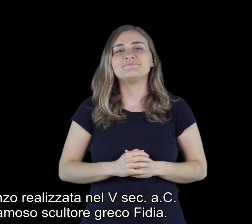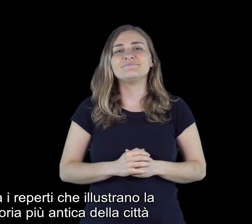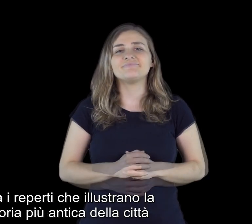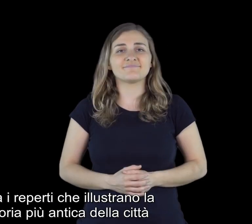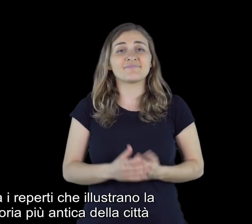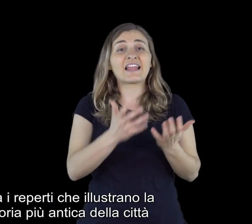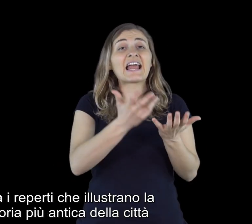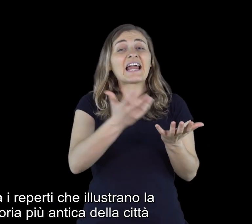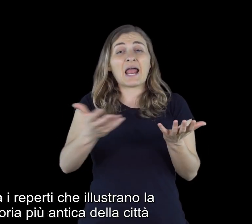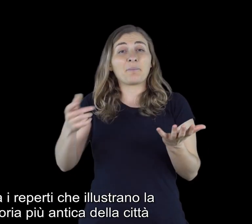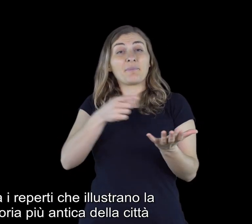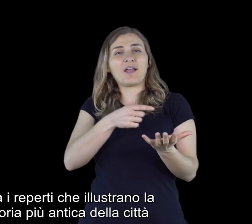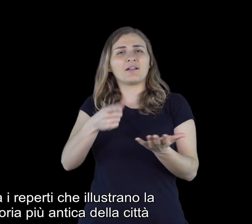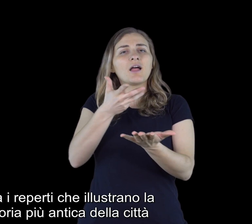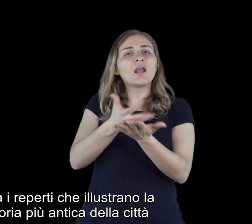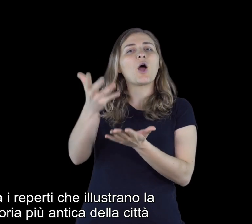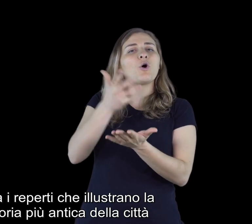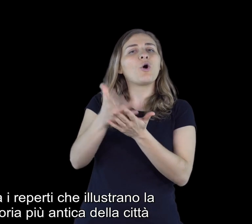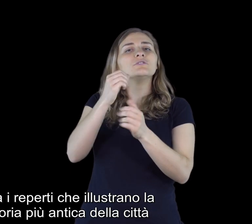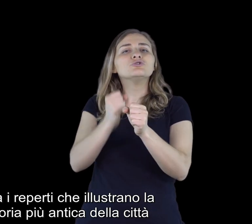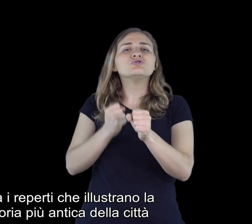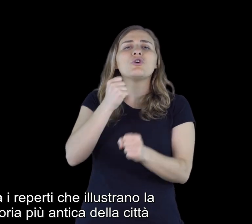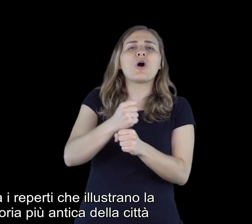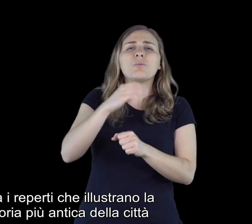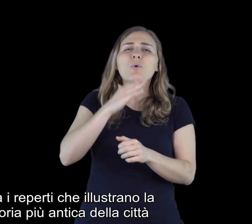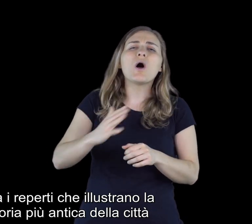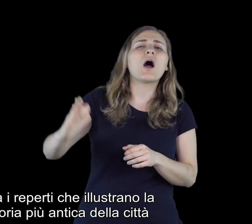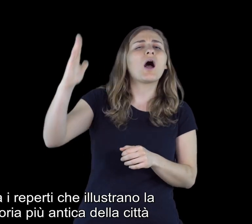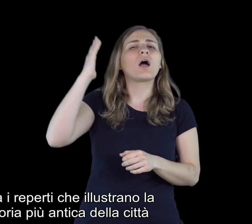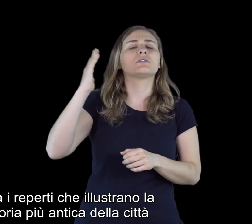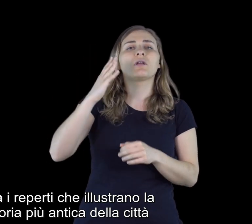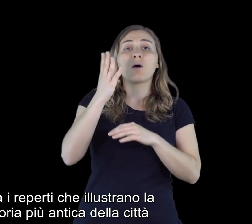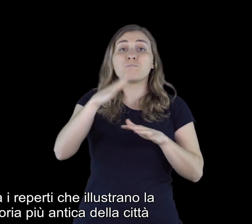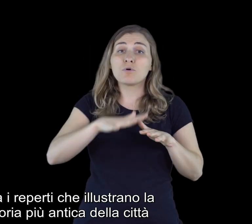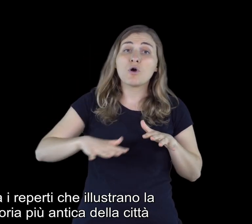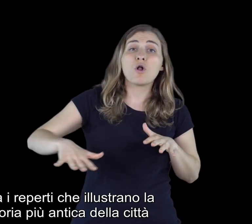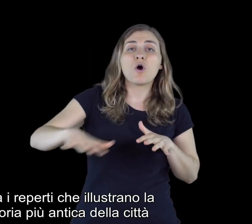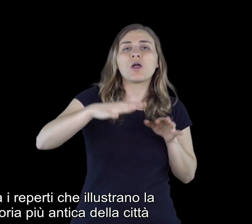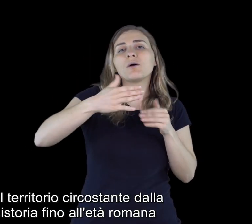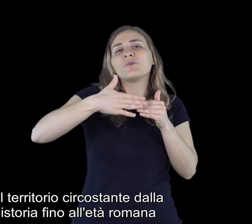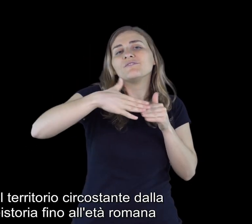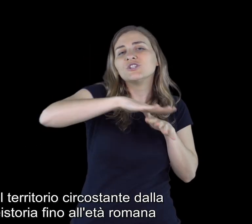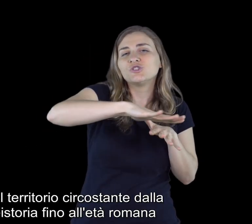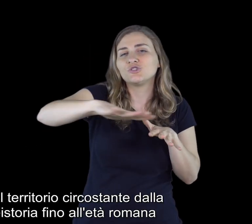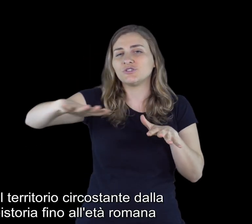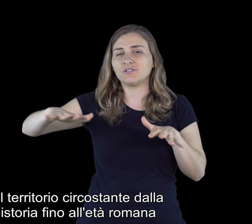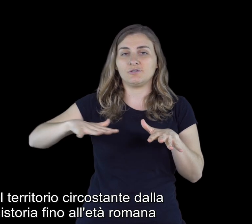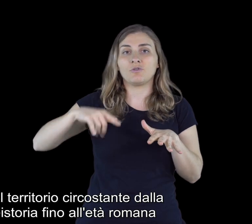tra i reperti che illustrano la storia più della città e del territorio circostante dalla preistoria fino all'età romana